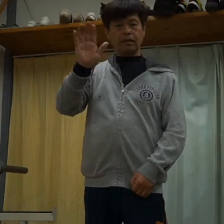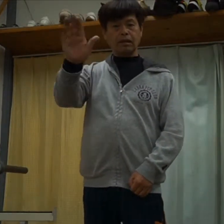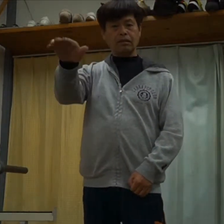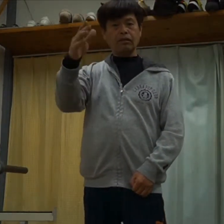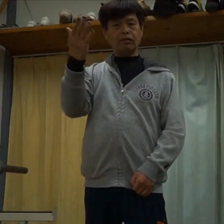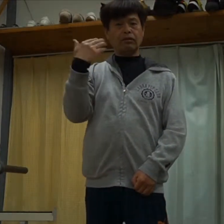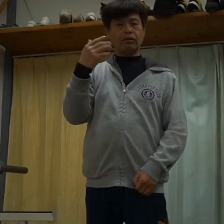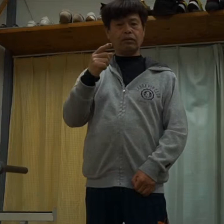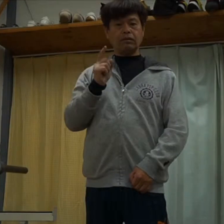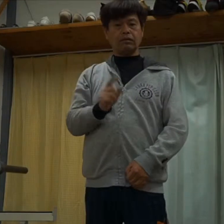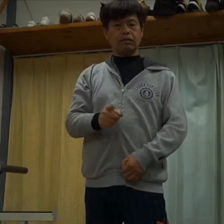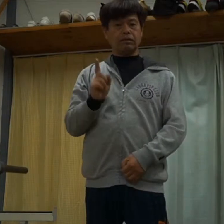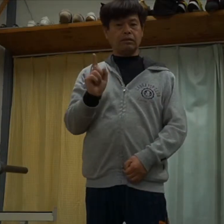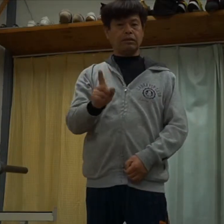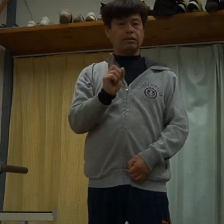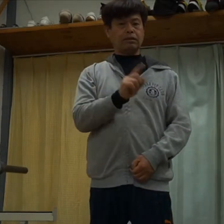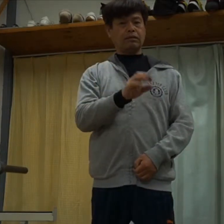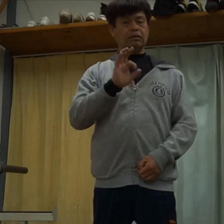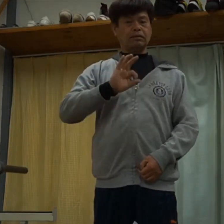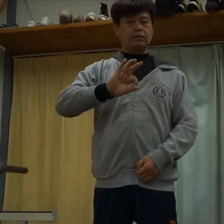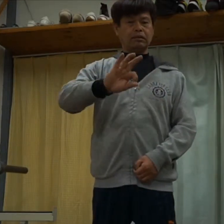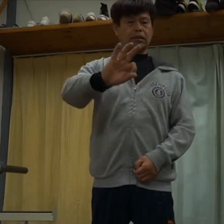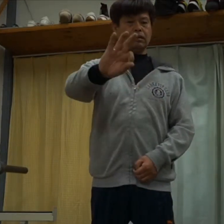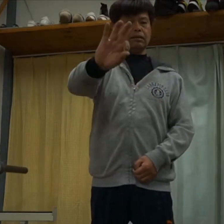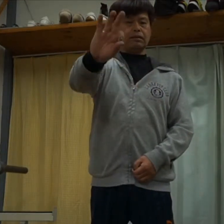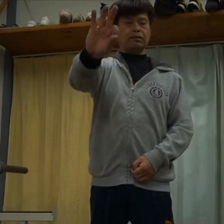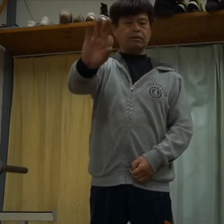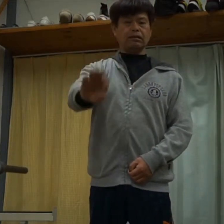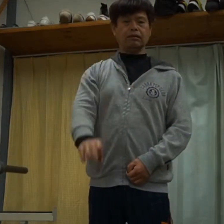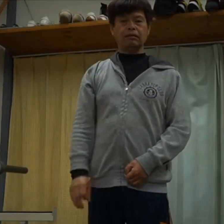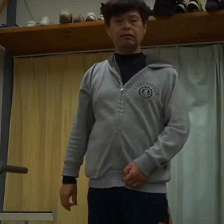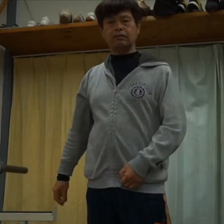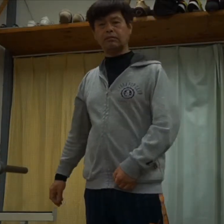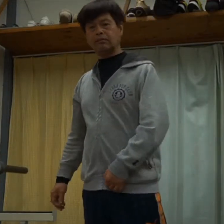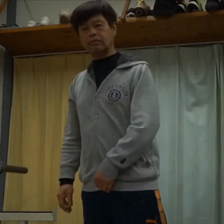だけどいつづけるの